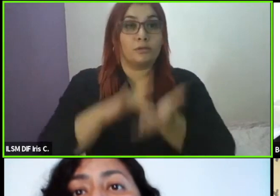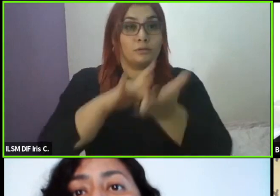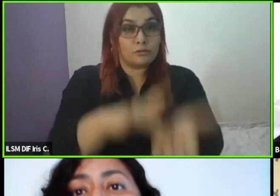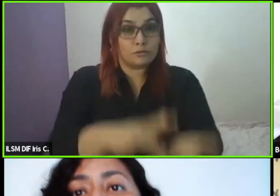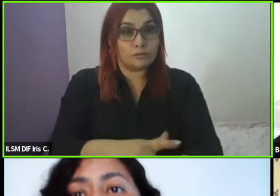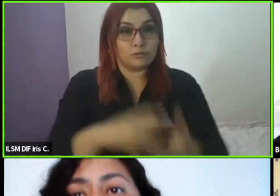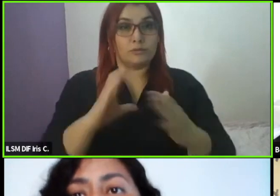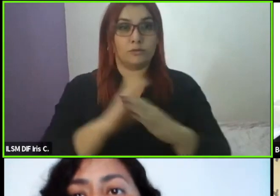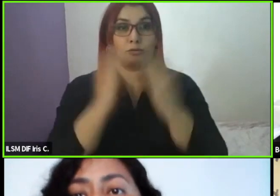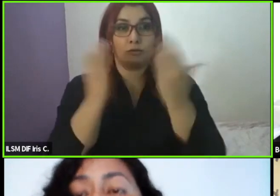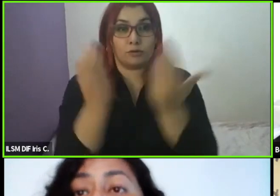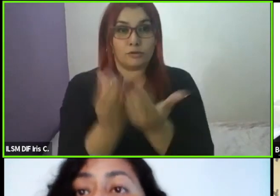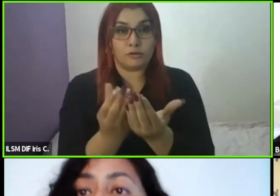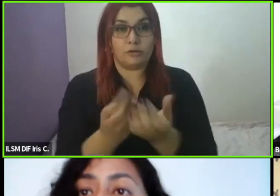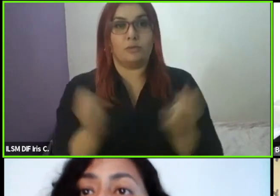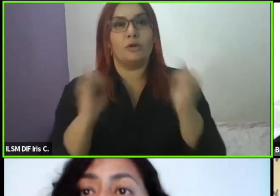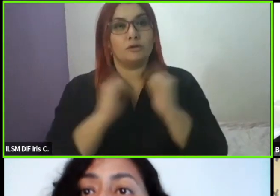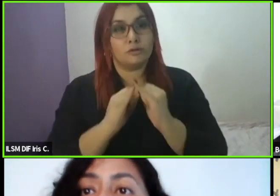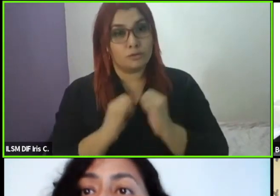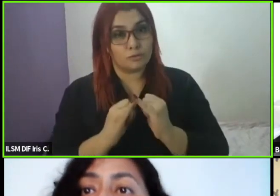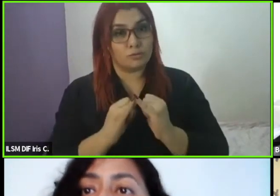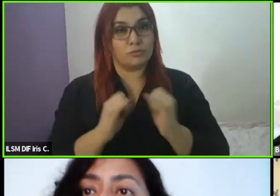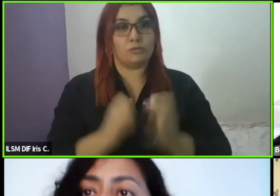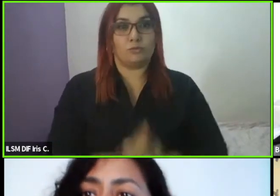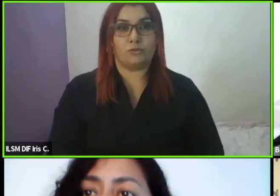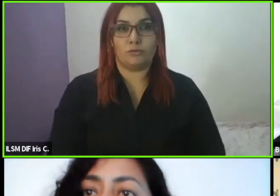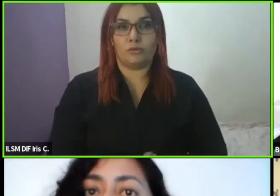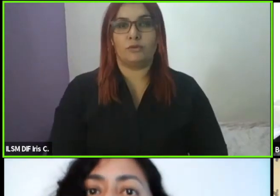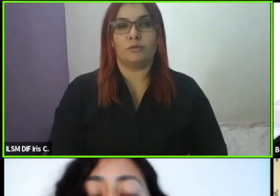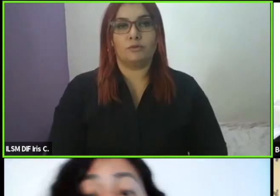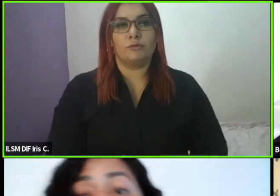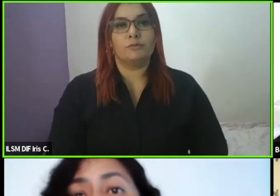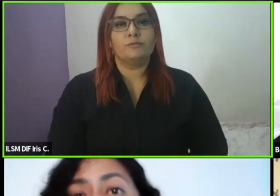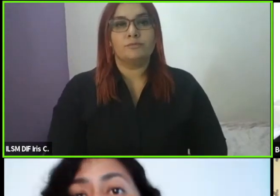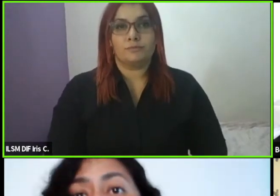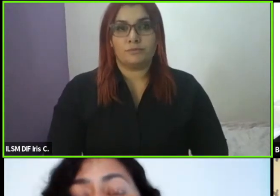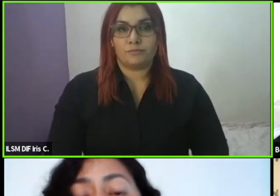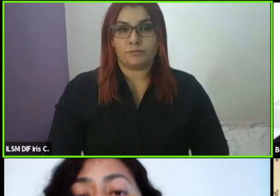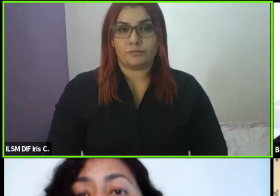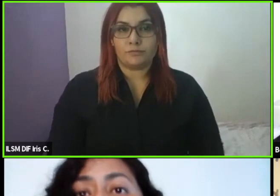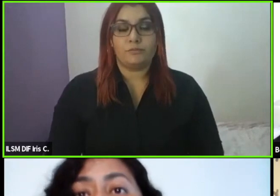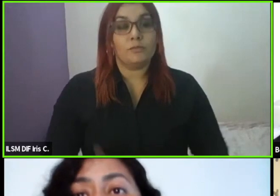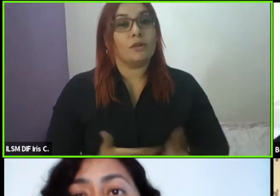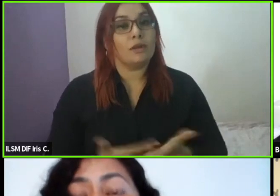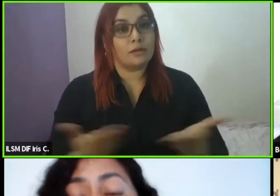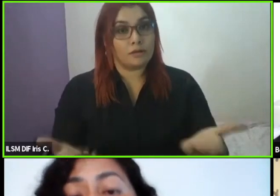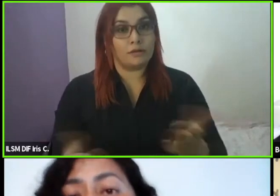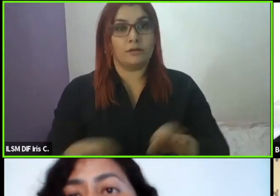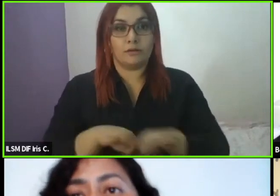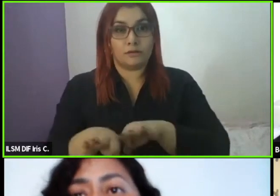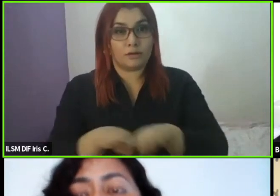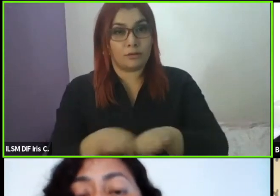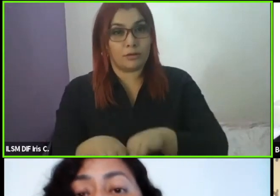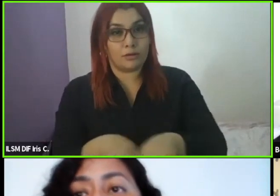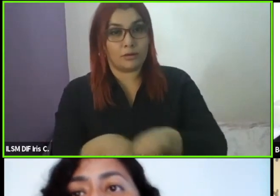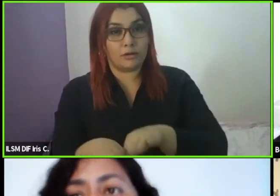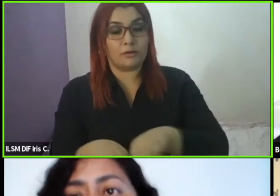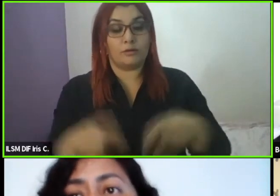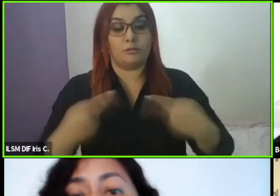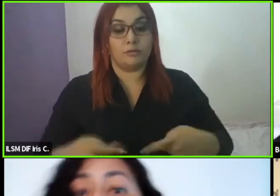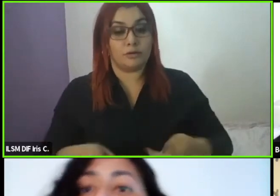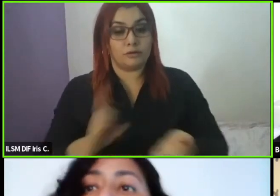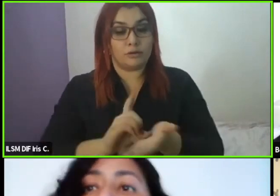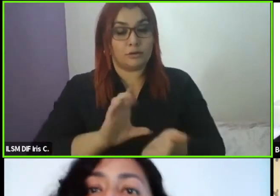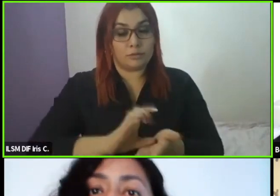colectivo Lombricomposta, en la plataforma Discreantes y en el grupo de trabajo de estudios críticos en discapacidad de